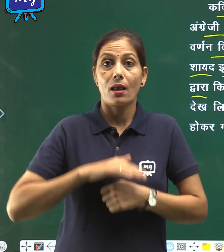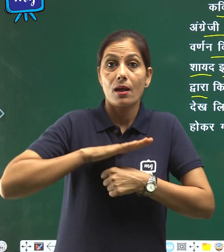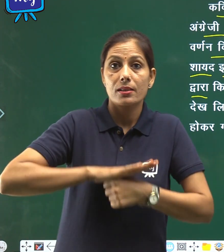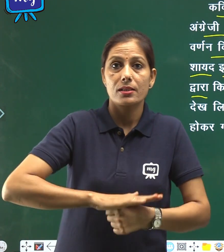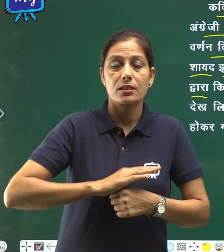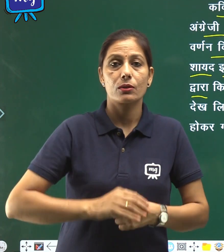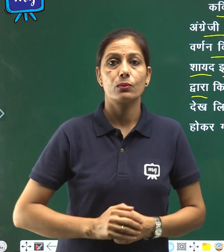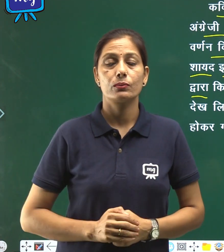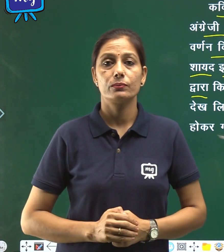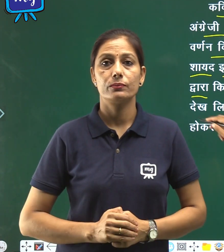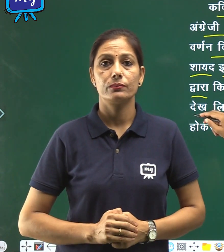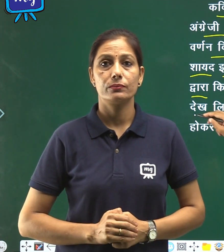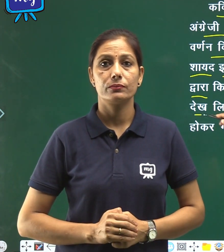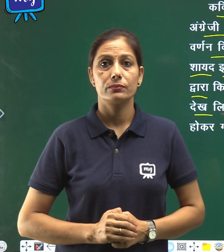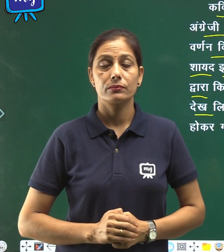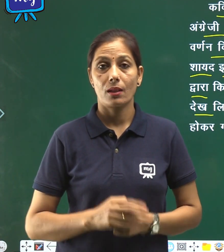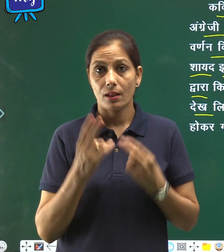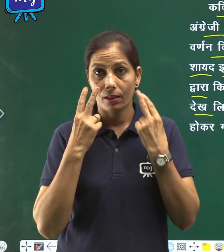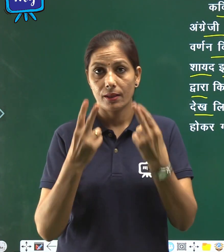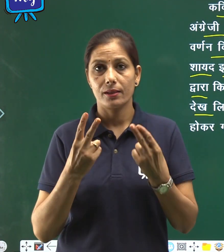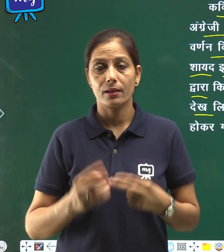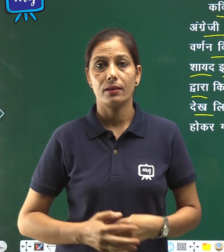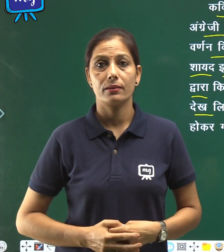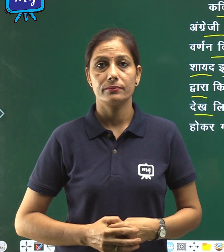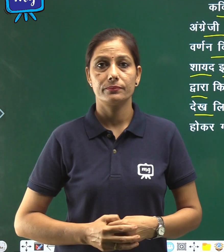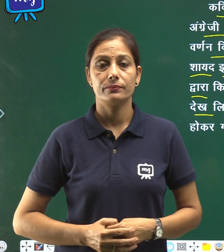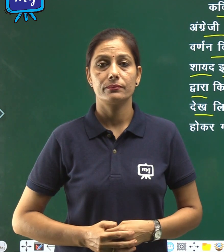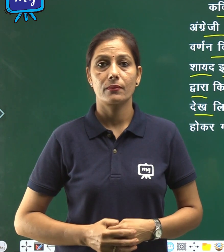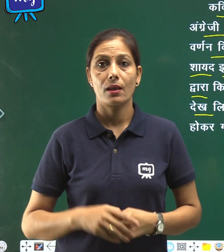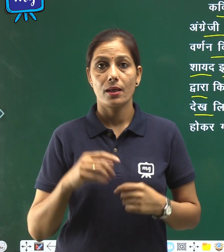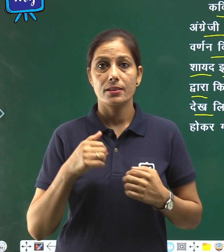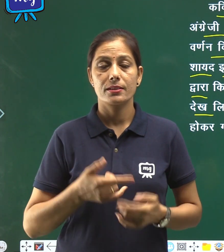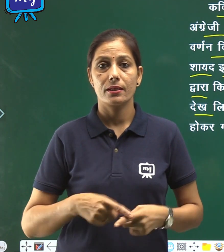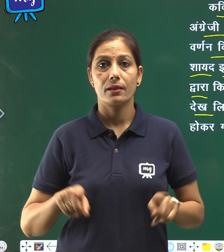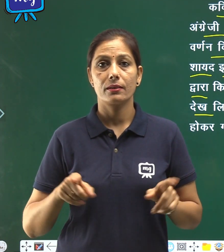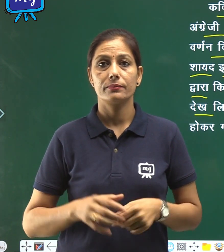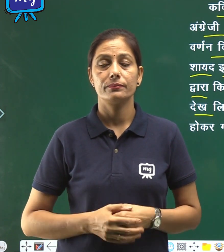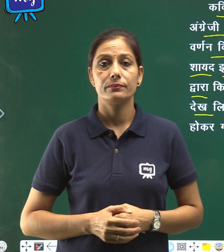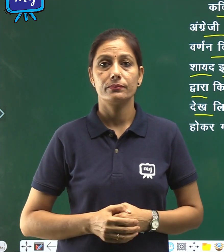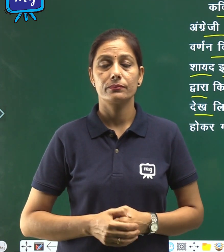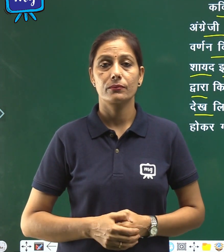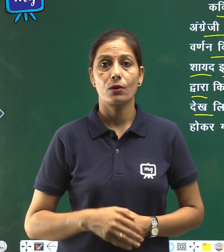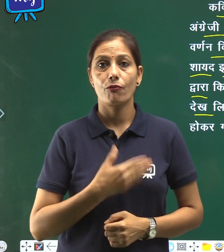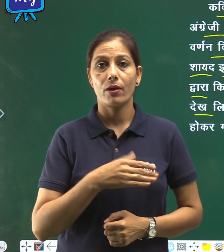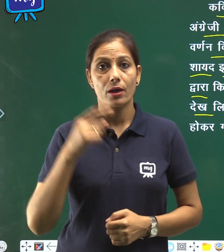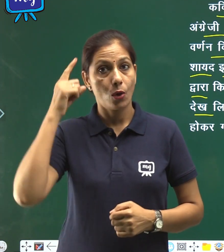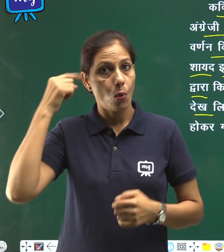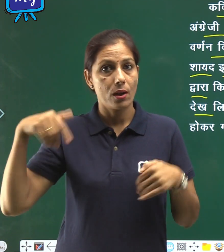अत्याचार को देख लिया है, इसलिए वह